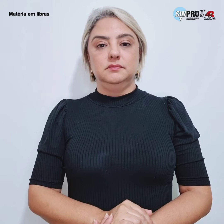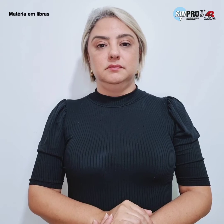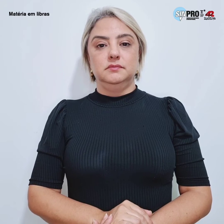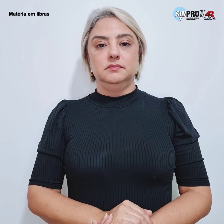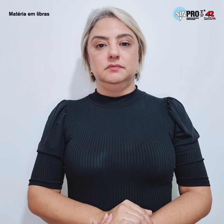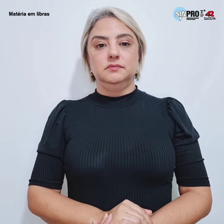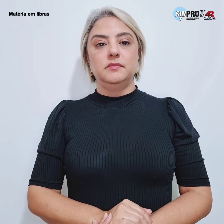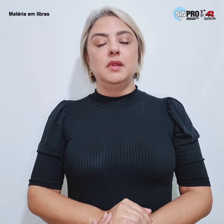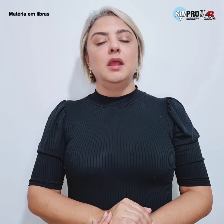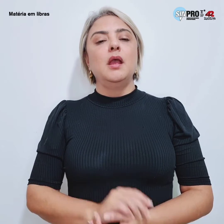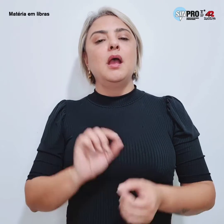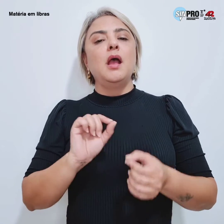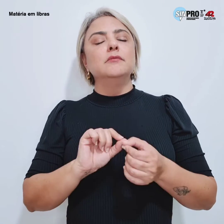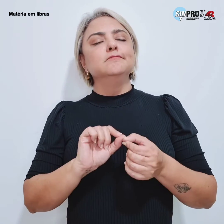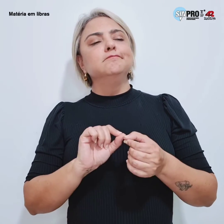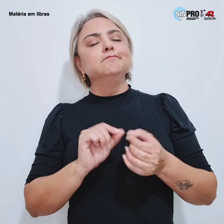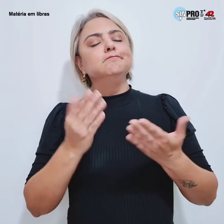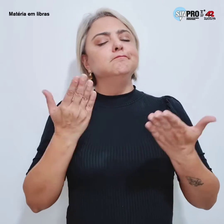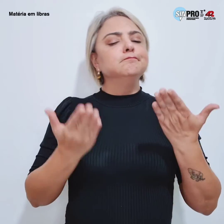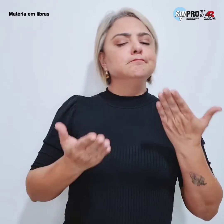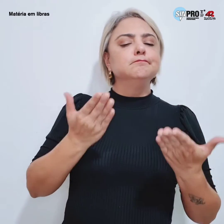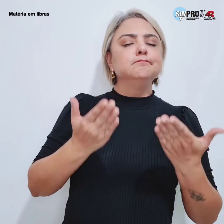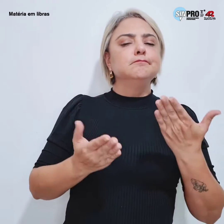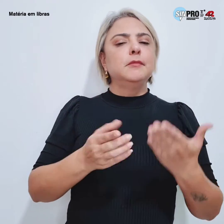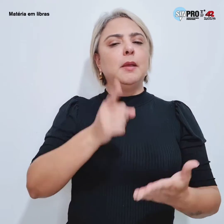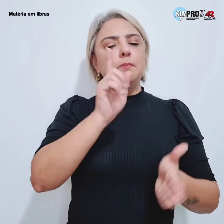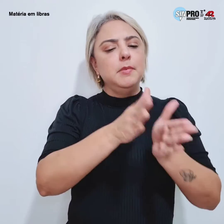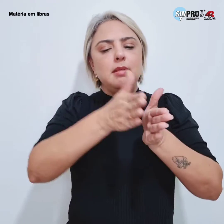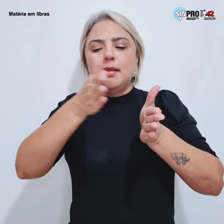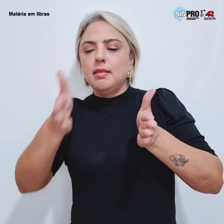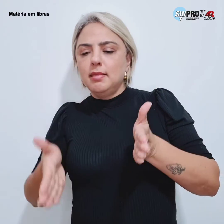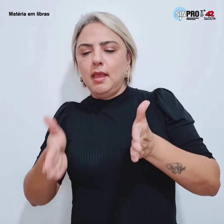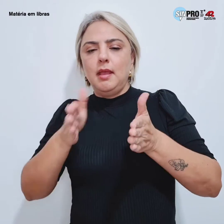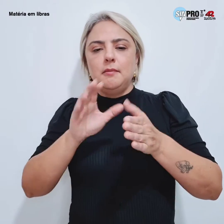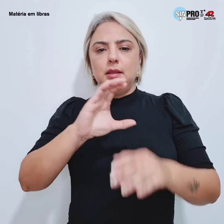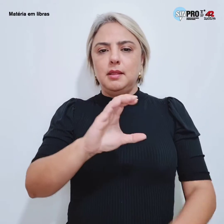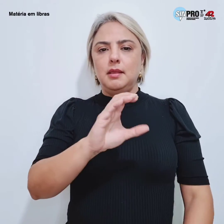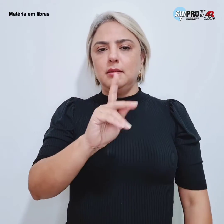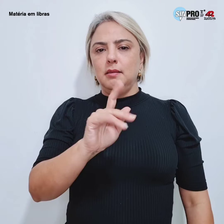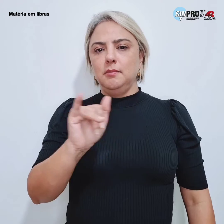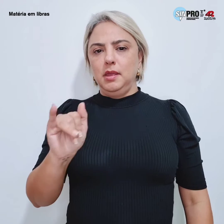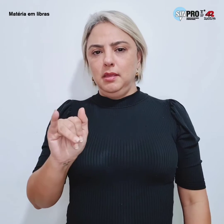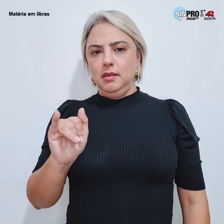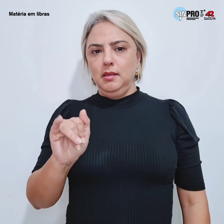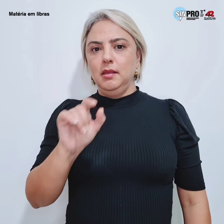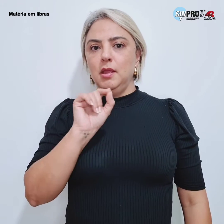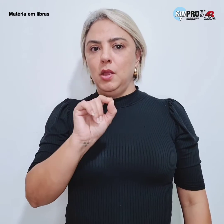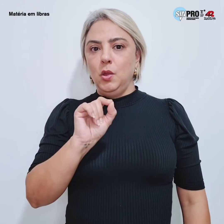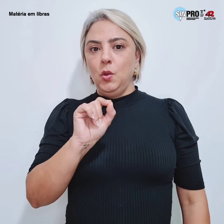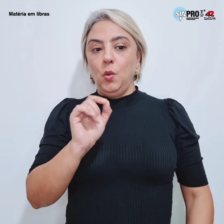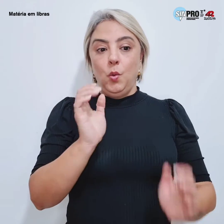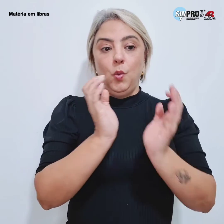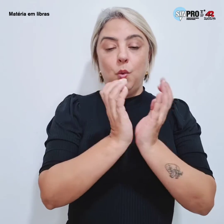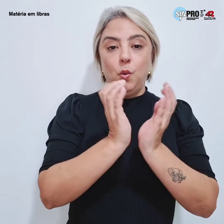Ao fazer um balanço da primeira etapa da CPI, na qual o colegiado ouviu